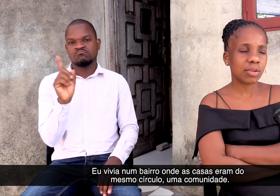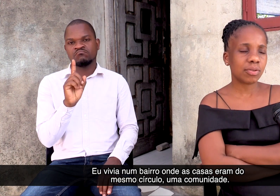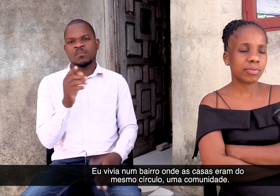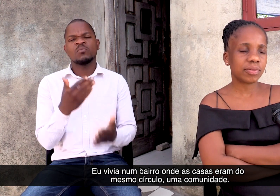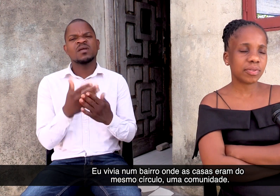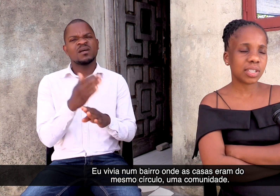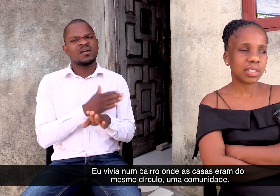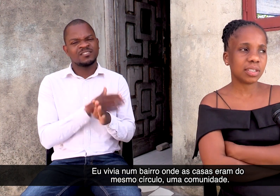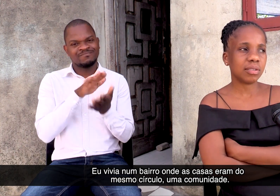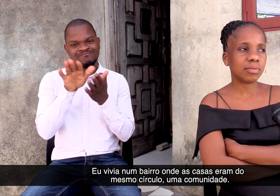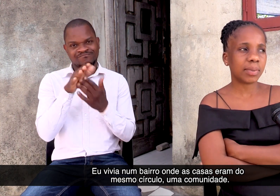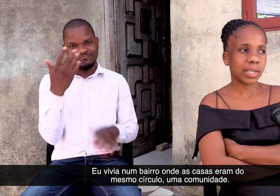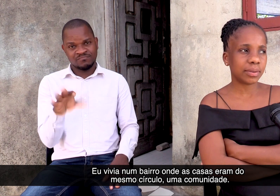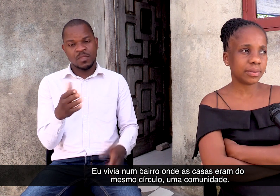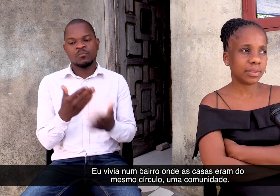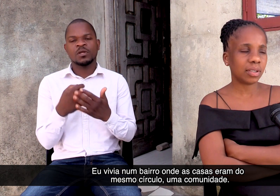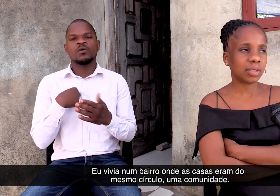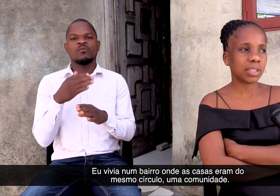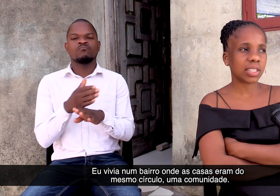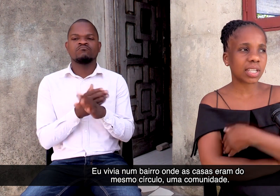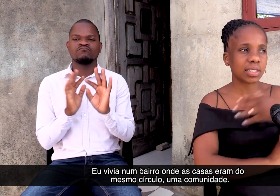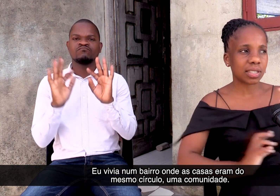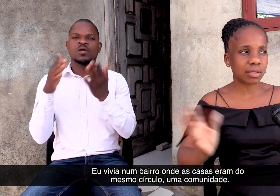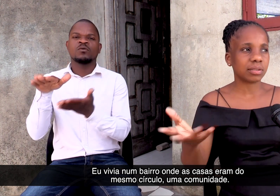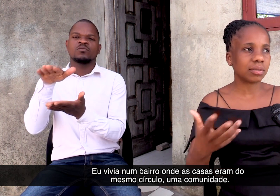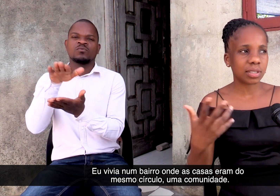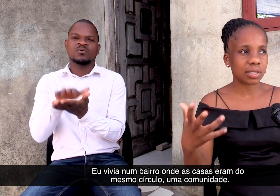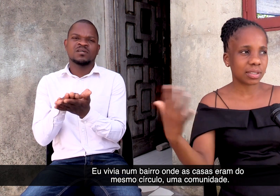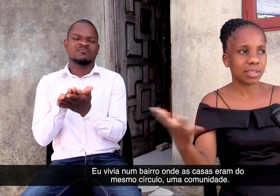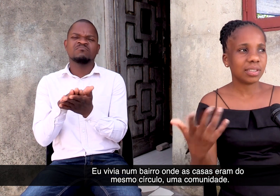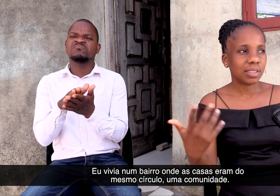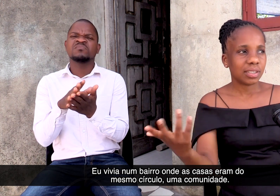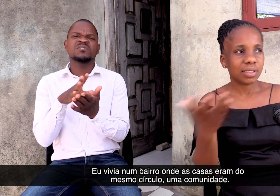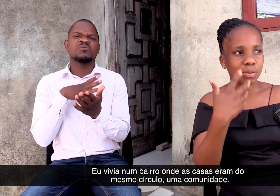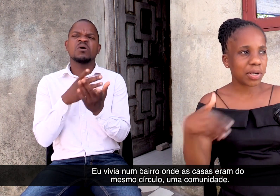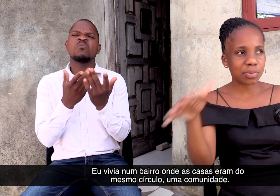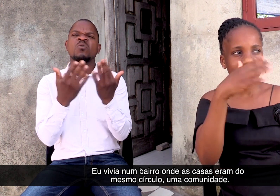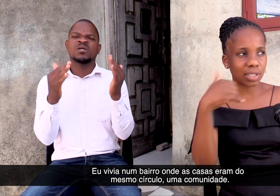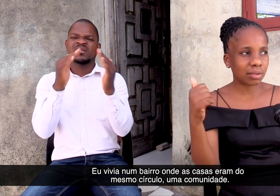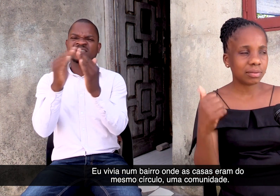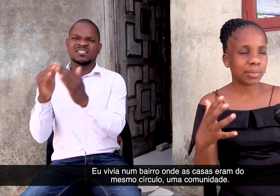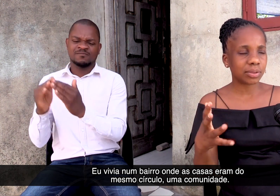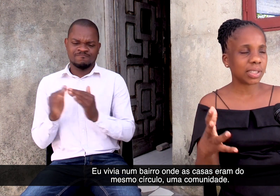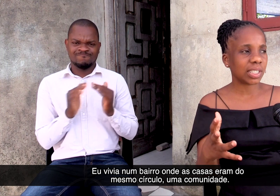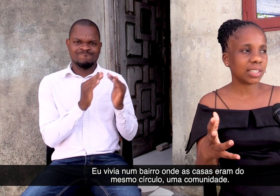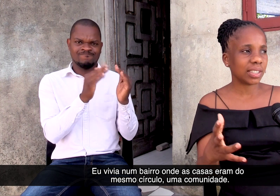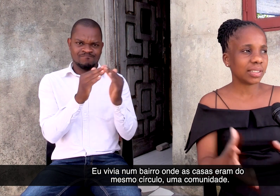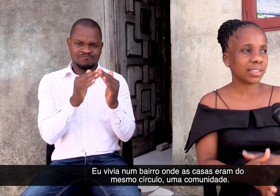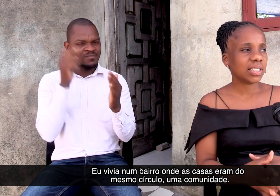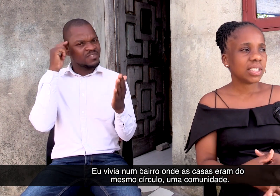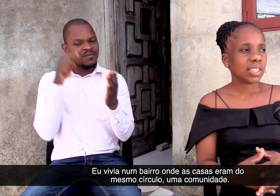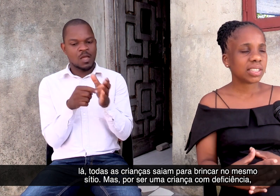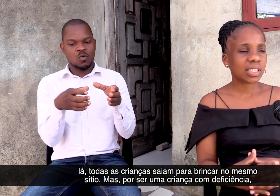dizia, eu vivia num bairro onde as casas eram quase do mesmo ciclo, uma comunidade,